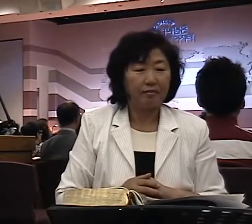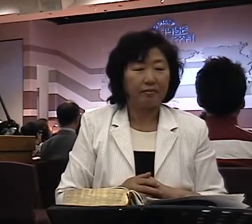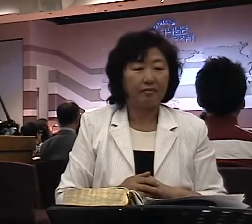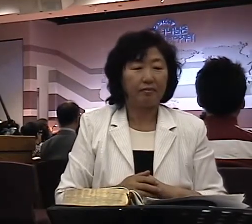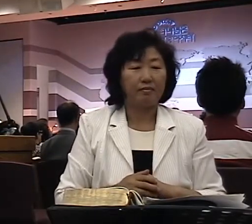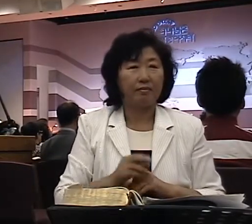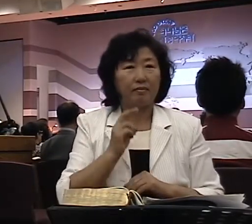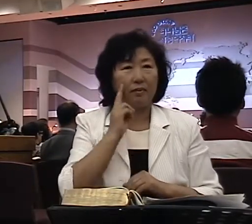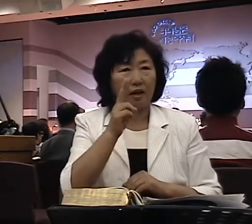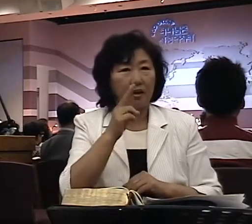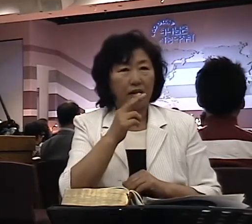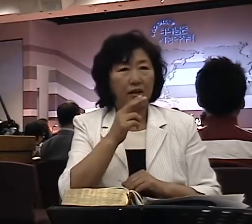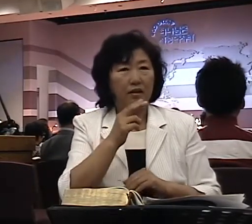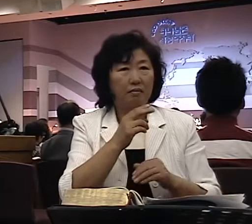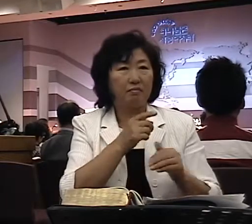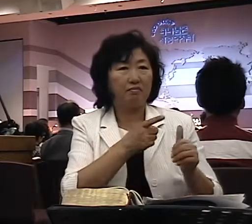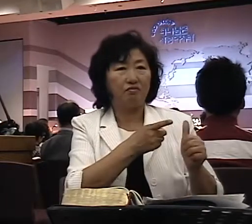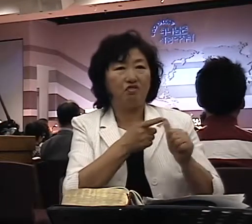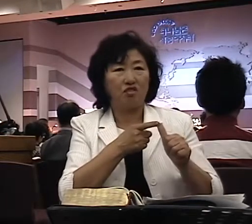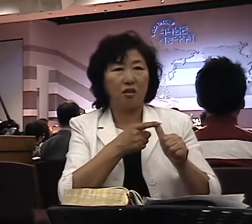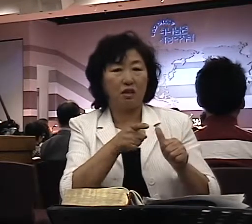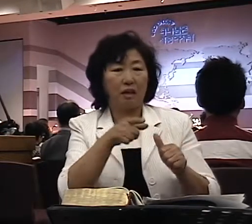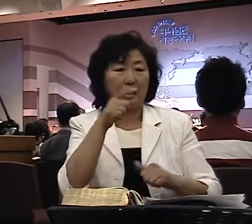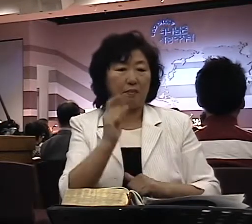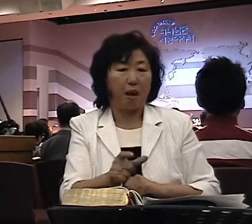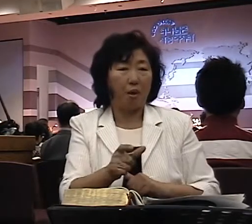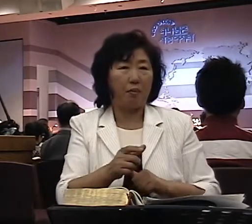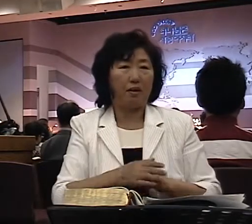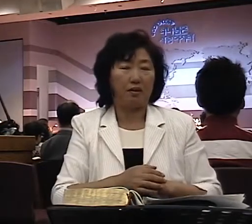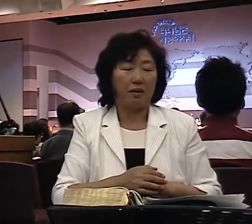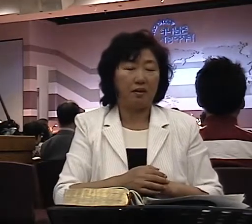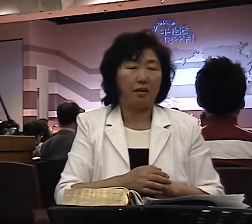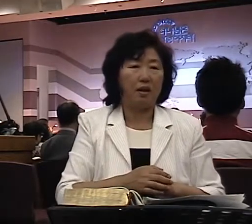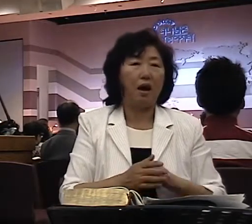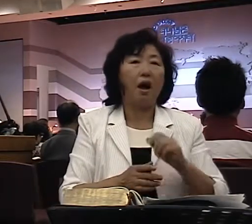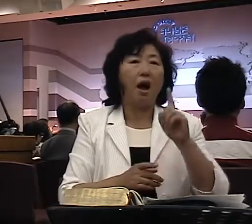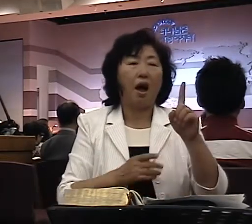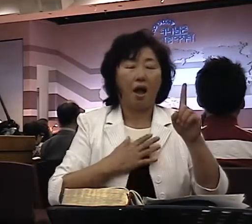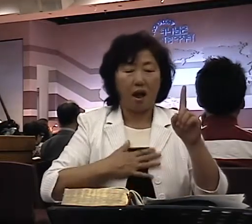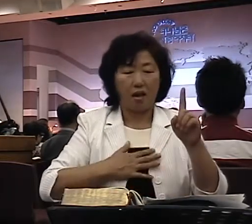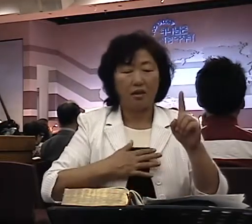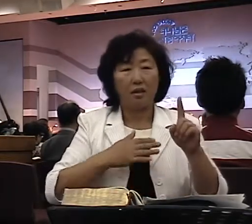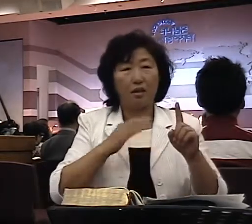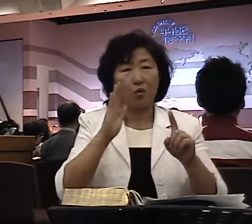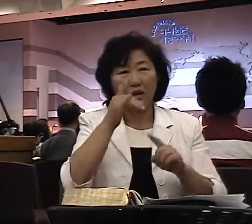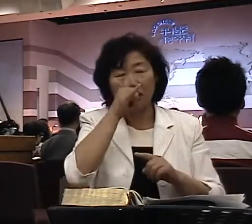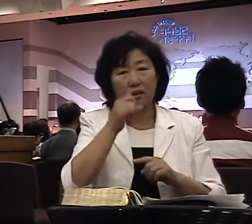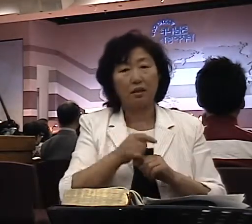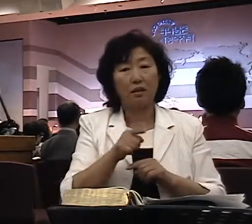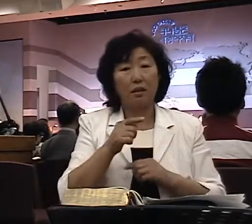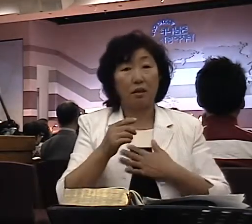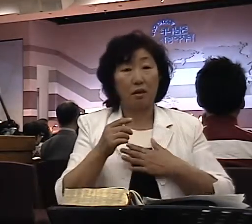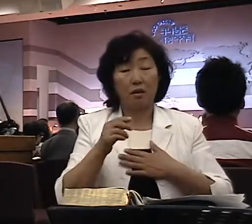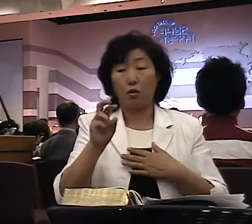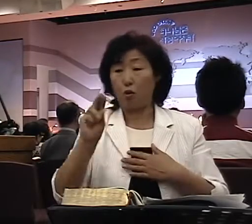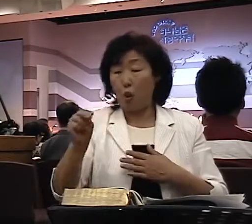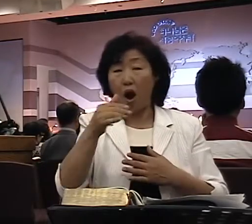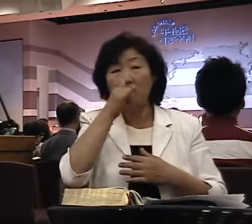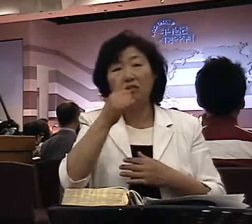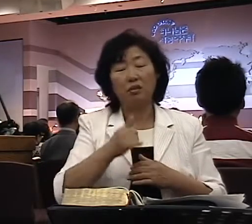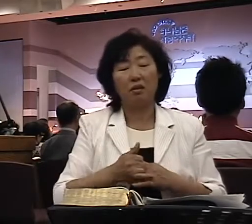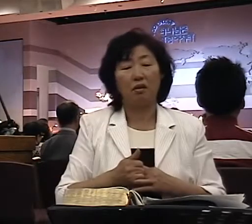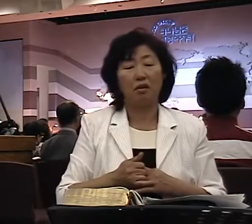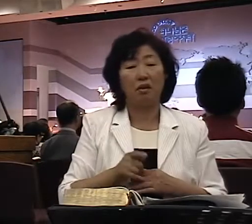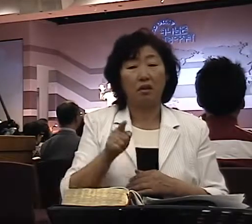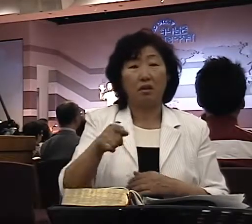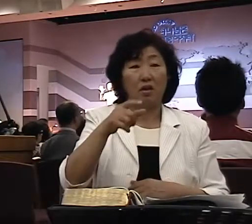셉니다. 유혹이 그 정도 파워풀합니다. 이제 알아야 될 게 있어요. 그러나 내가 노할 수 있습니다. 그